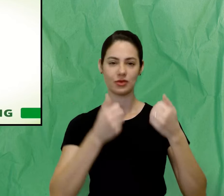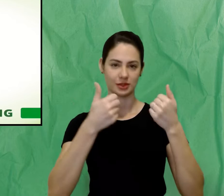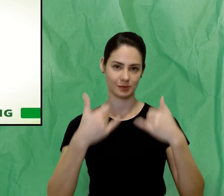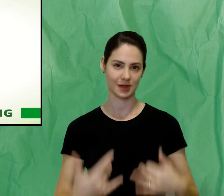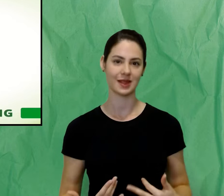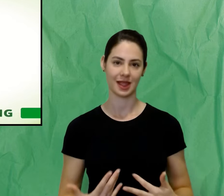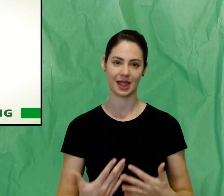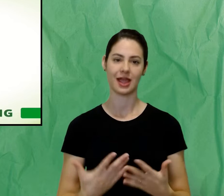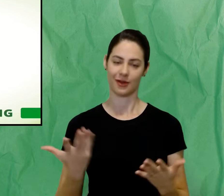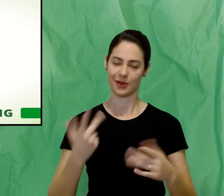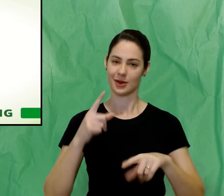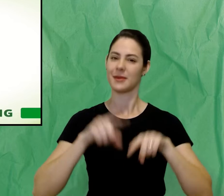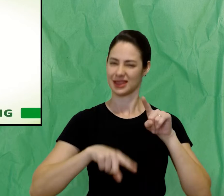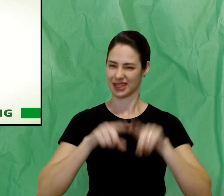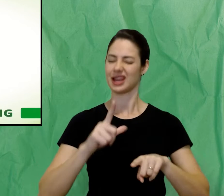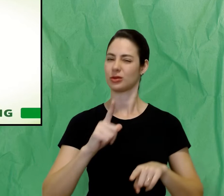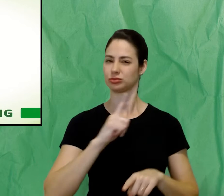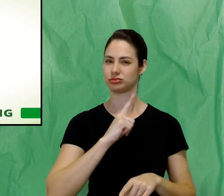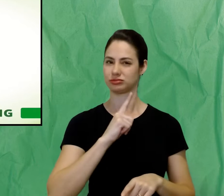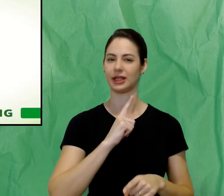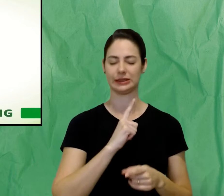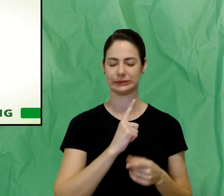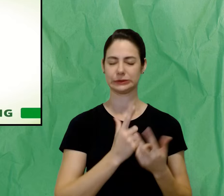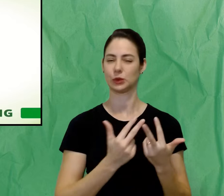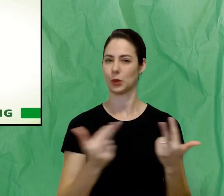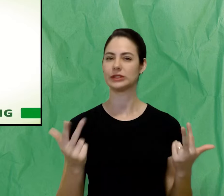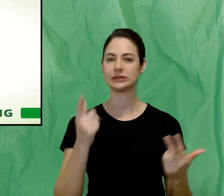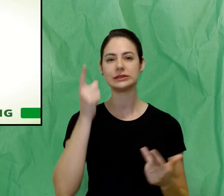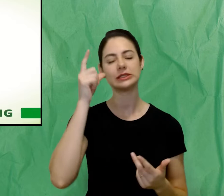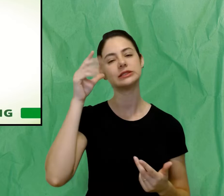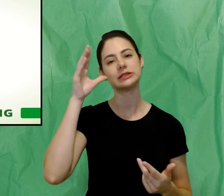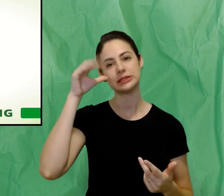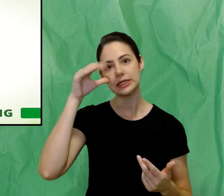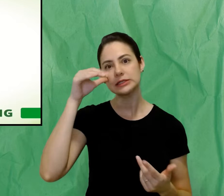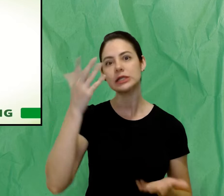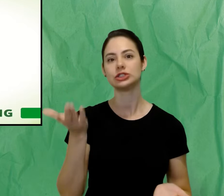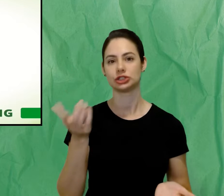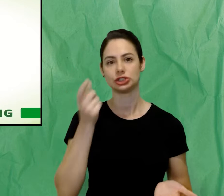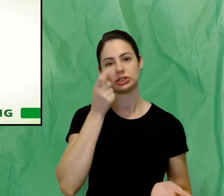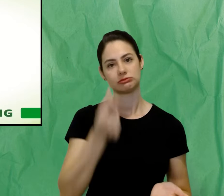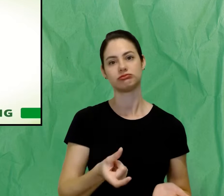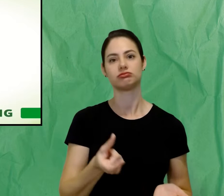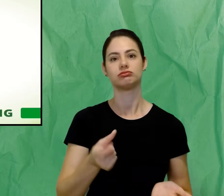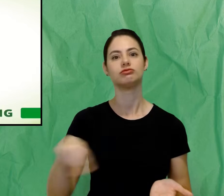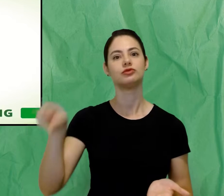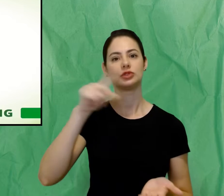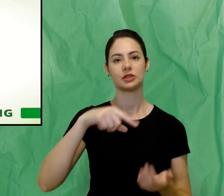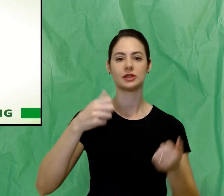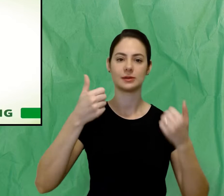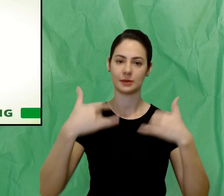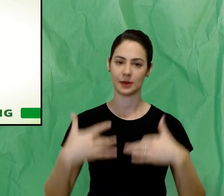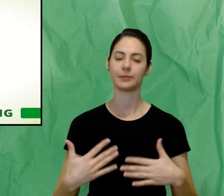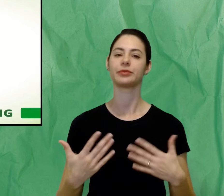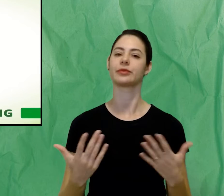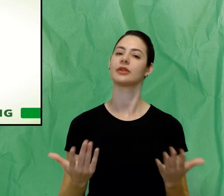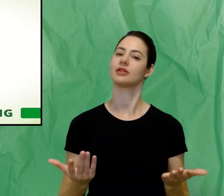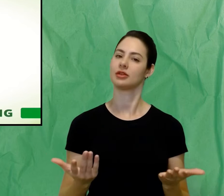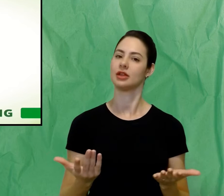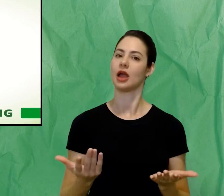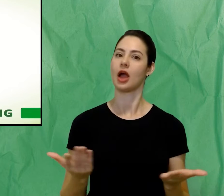aspectos da gestão de carreira. No nosso material tem bastante coisa interessante também, então vamos lá falar um pouquinho